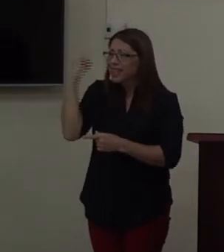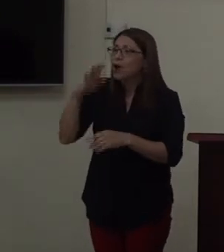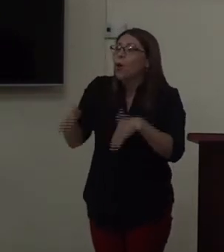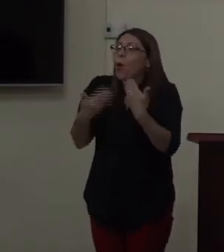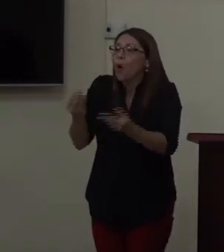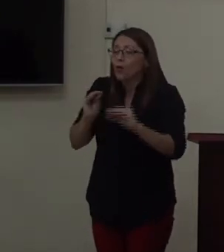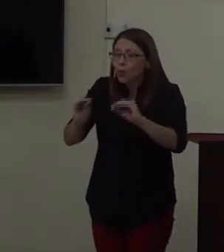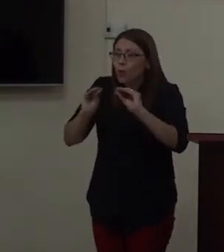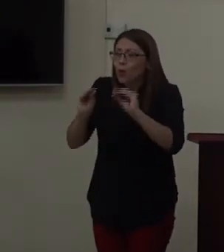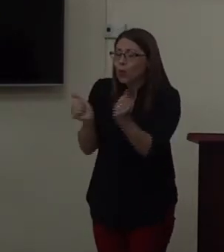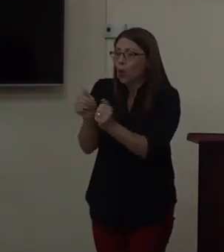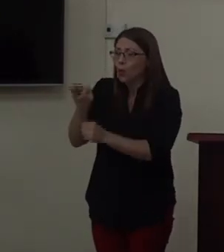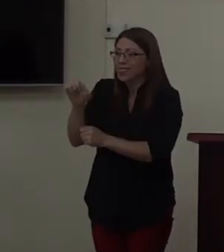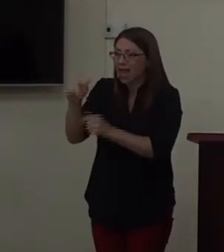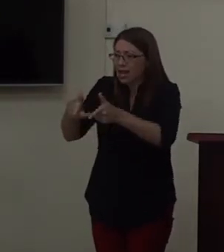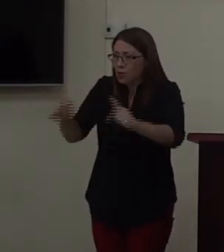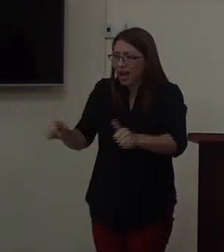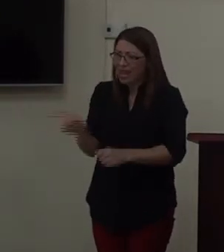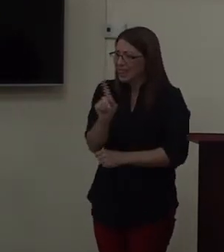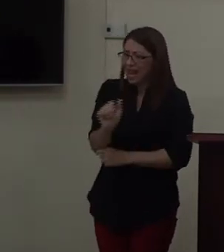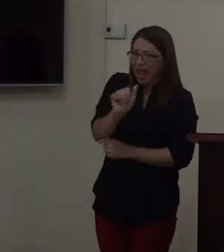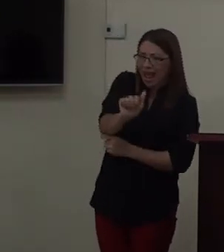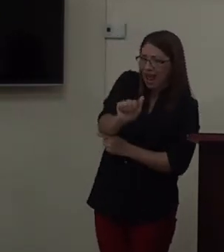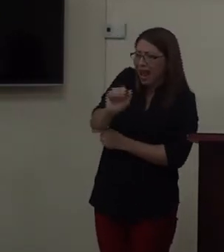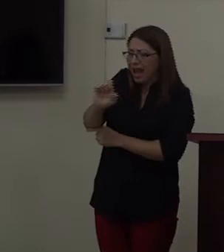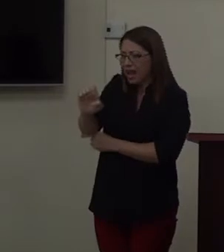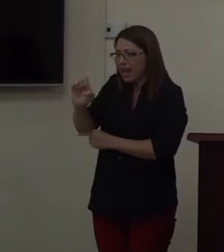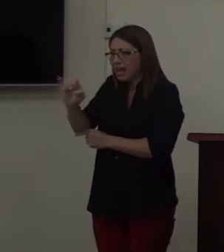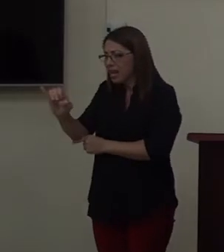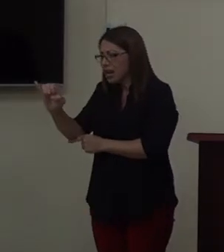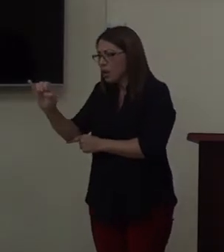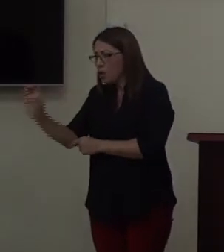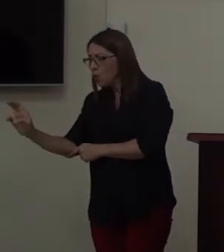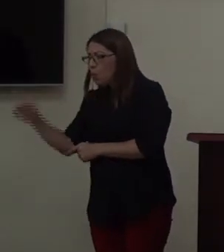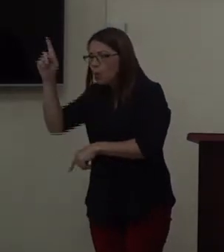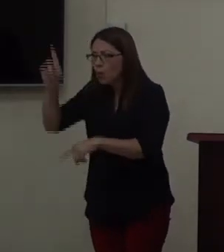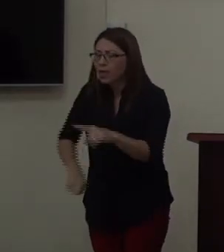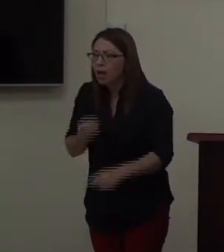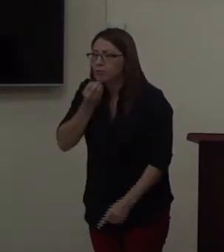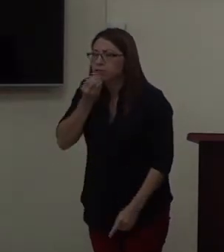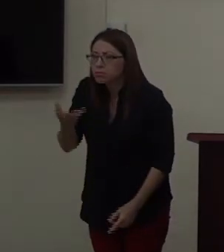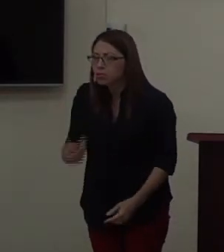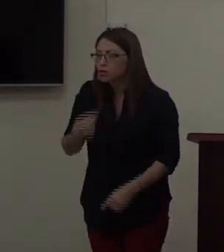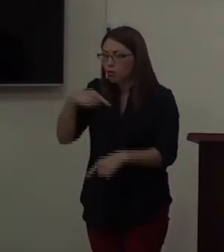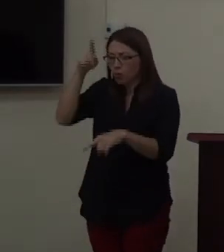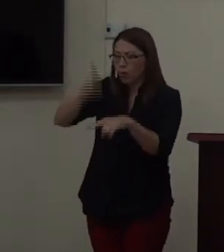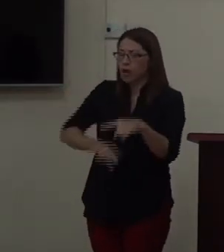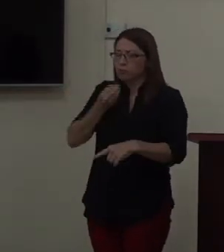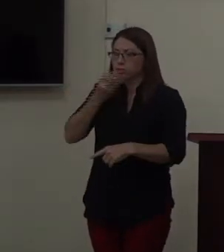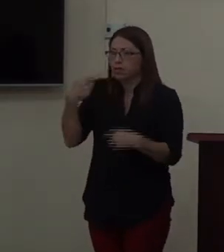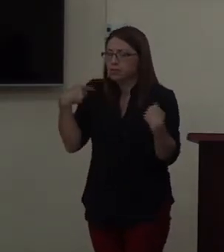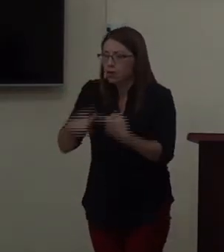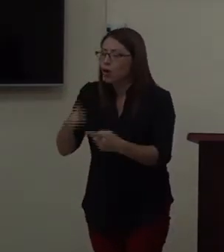¿verdad? Con metalenguaje y de todo, ¿verdad? Ni la A, ni la E, ni la I, ni la U la podía pronunciar. Yo no podía pronunciar el